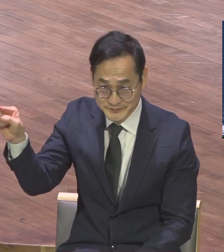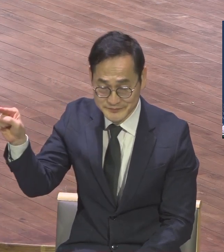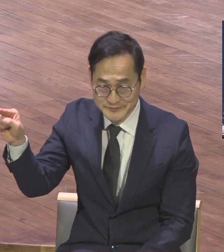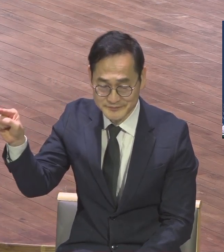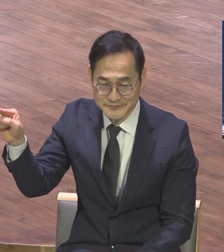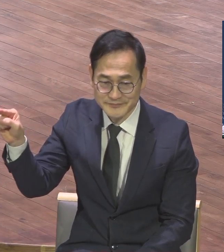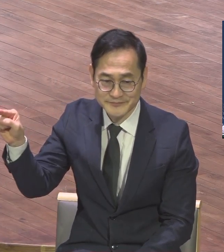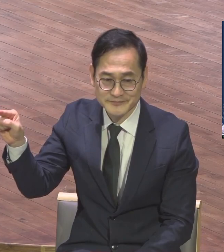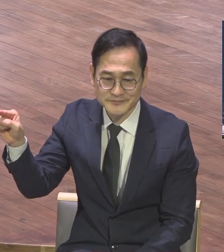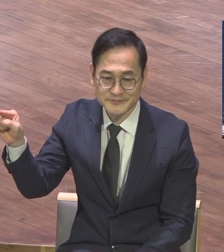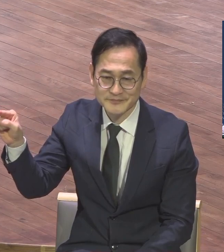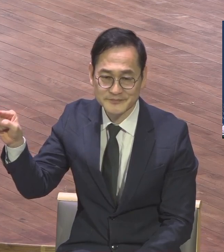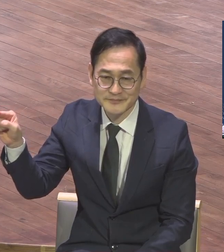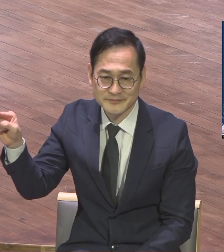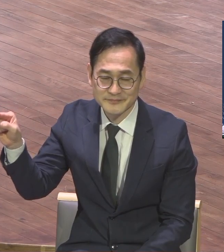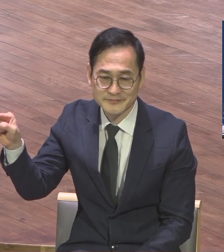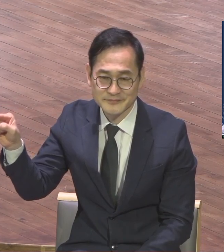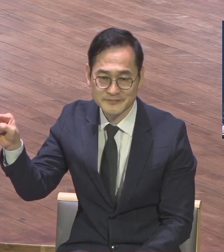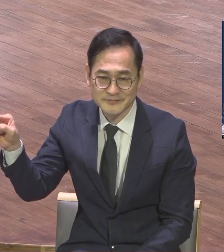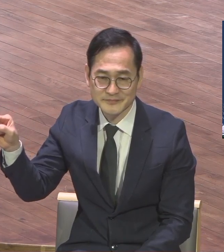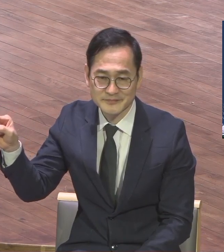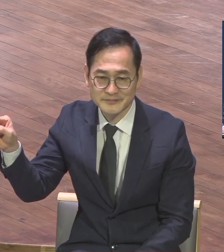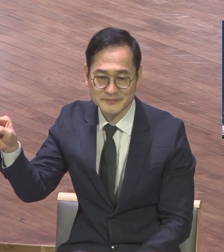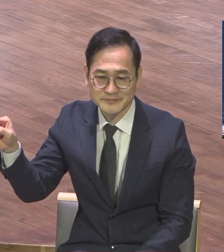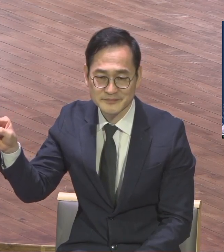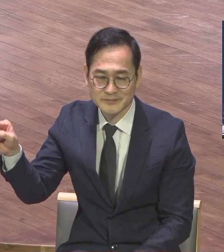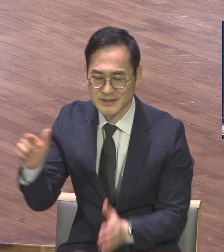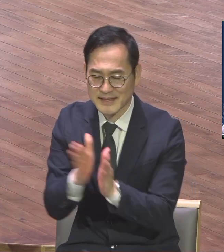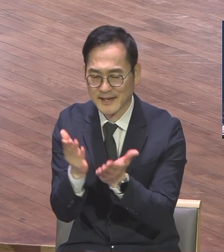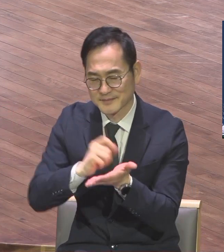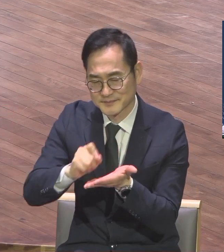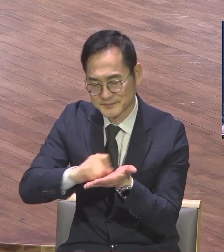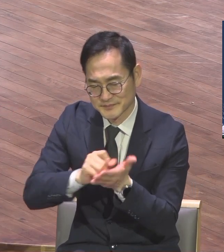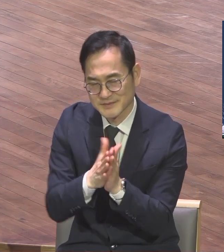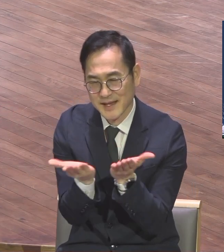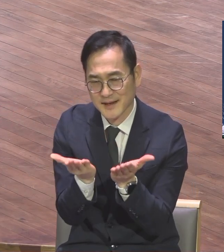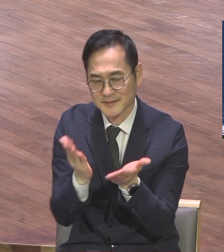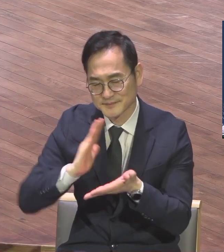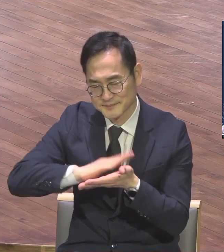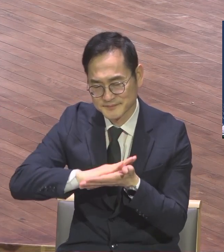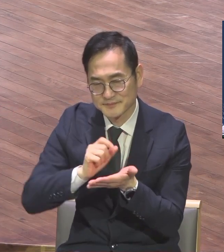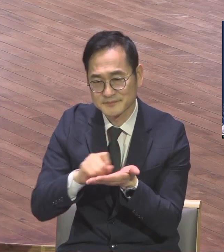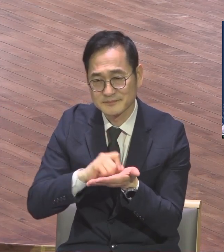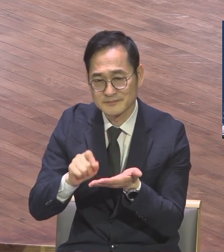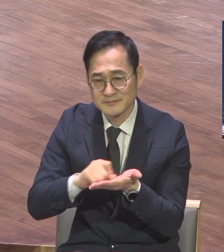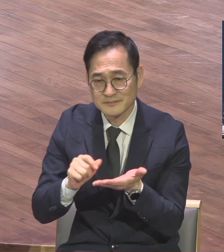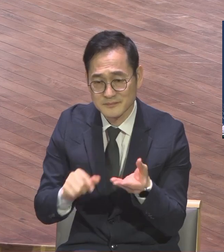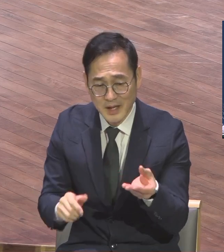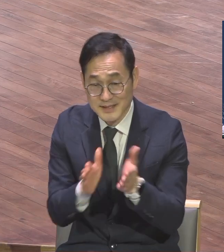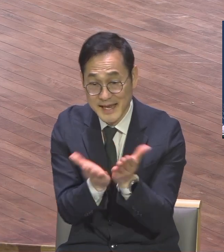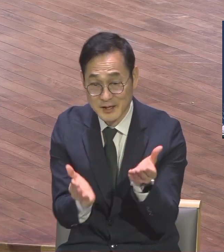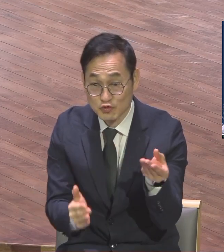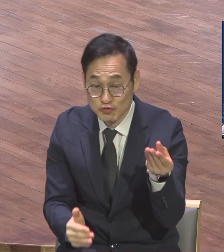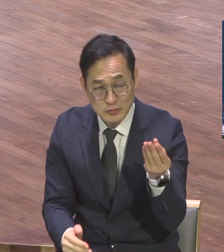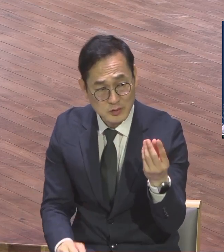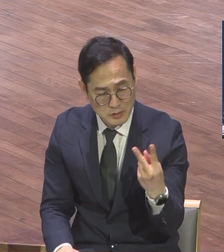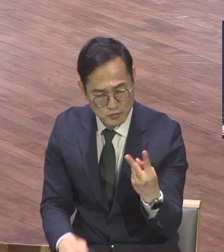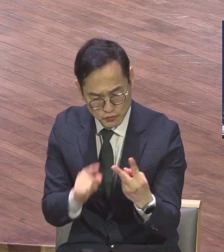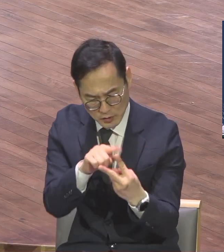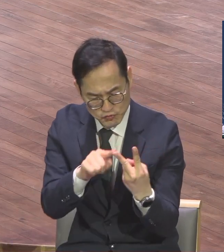목사님이 많은 강의 설교집도 출간하고 책을 쓰셨는데 그중에 제가 두 권의 책